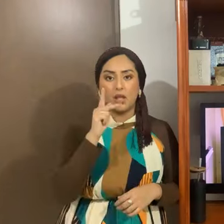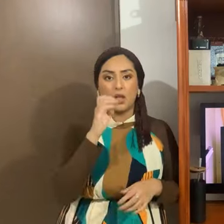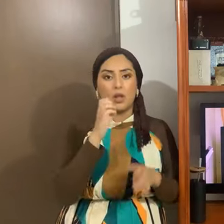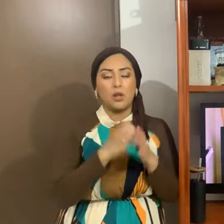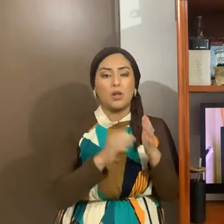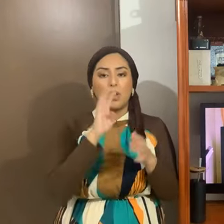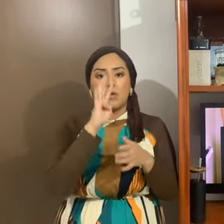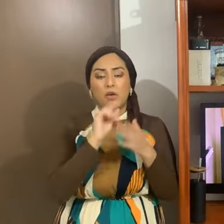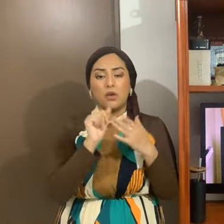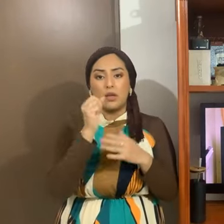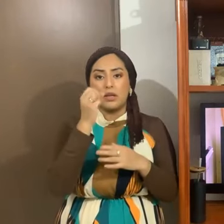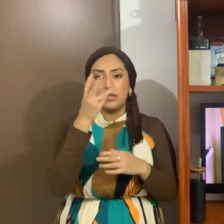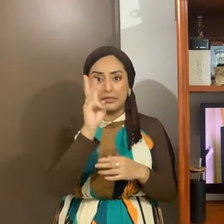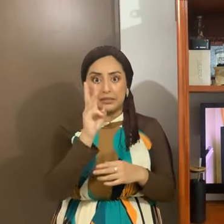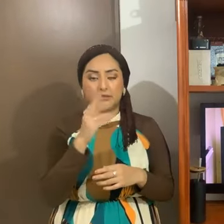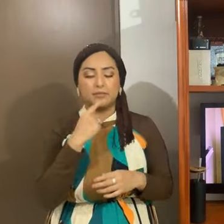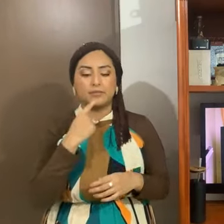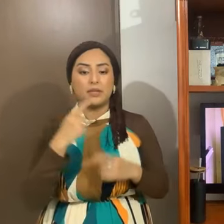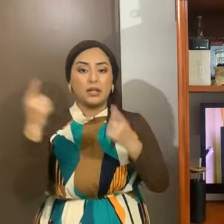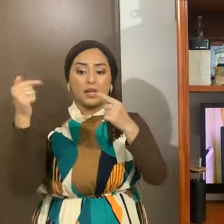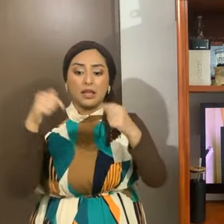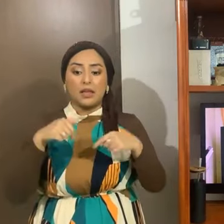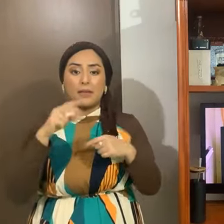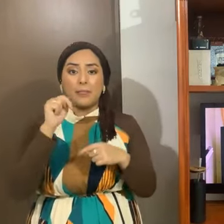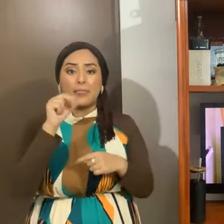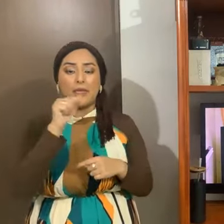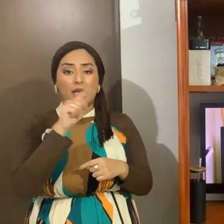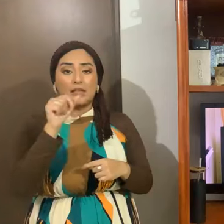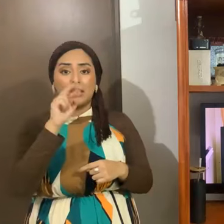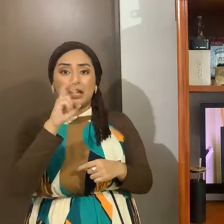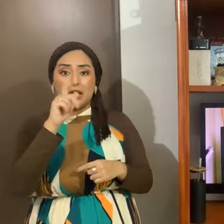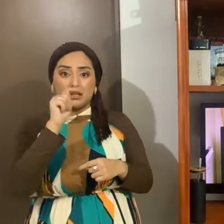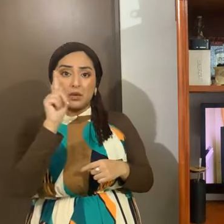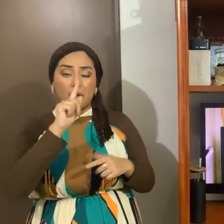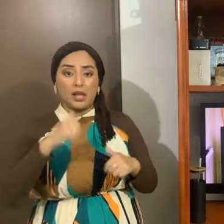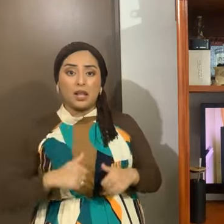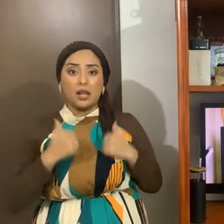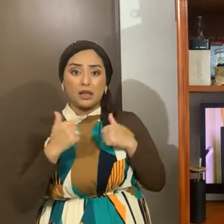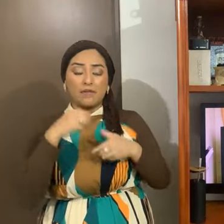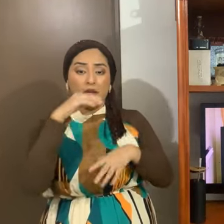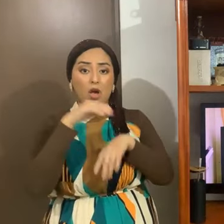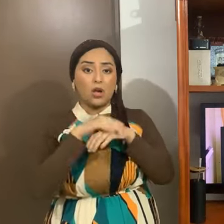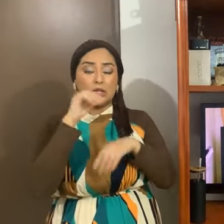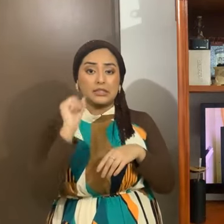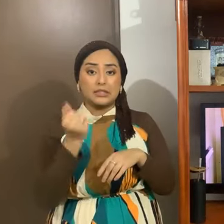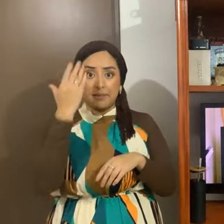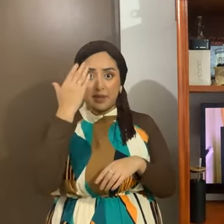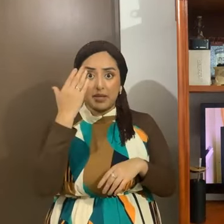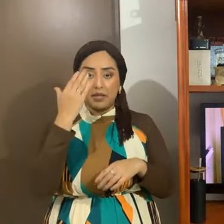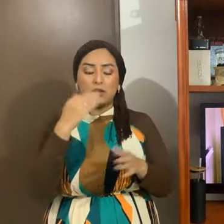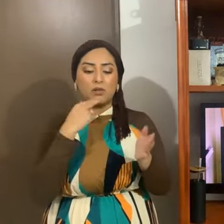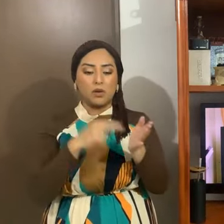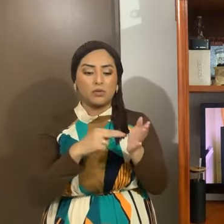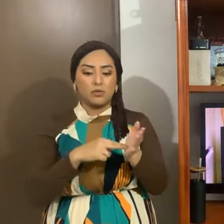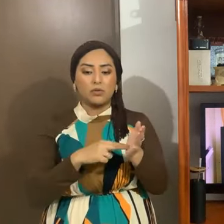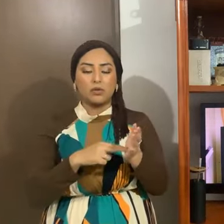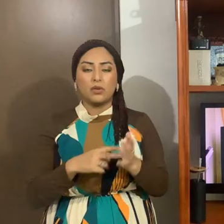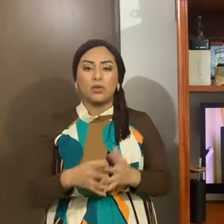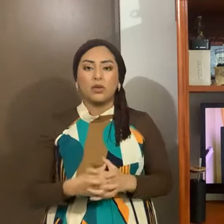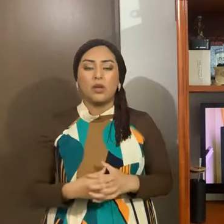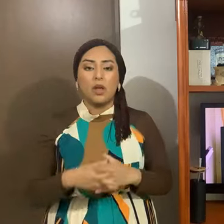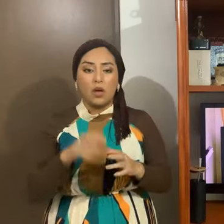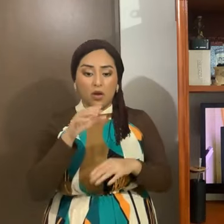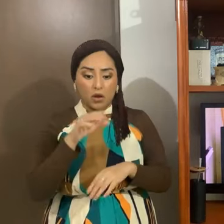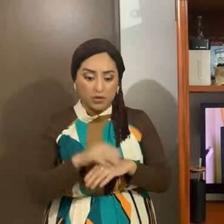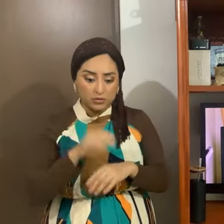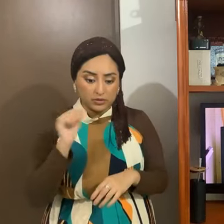4, 16, ¿ya lo tienen? ¿Sí? Vino a Nazaret donde se había criado, y en el Shabbat, ahí lo pueden subrayar los nuevecitos, en